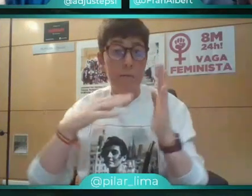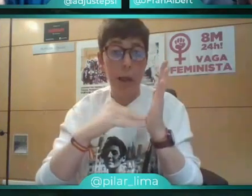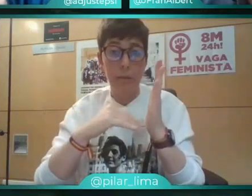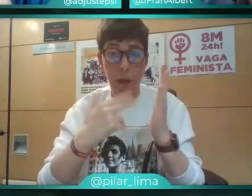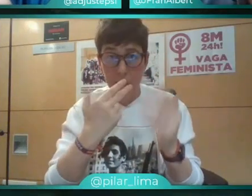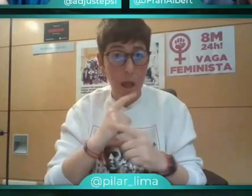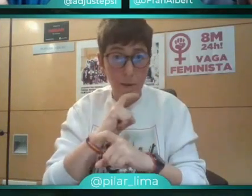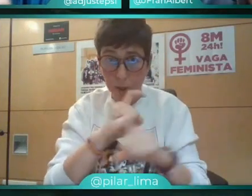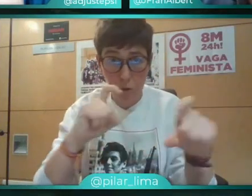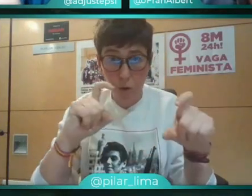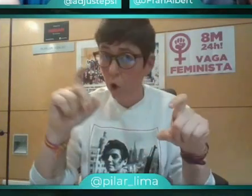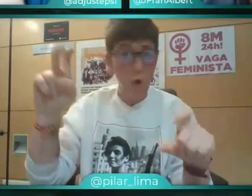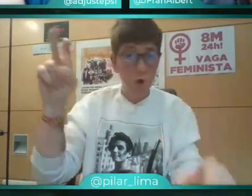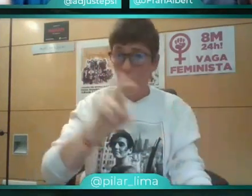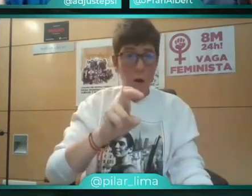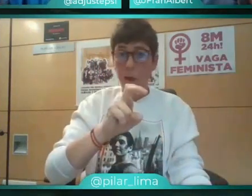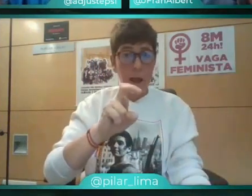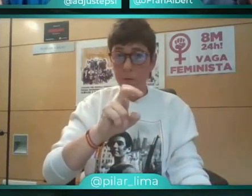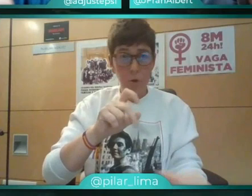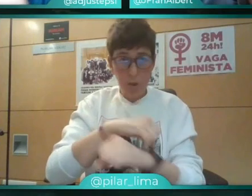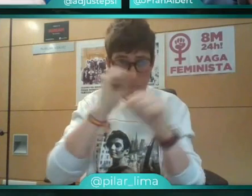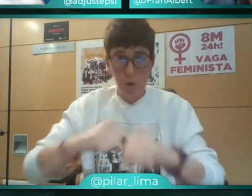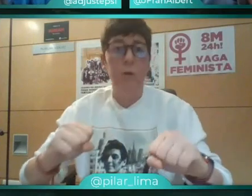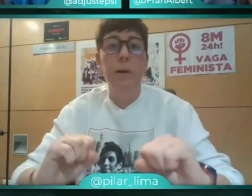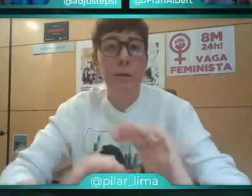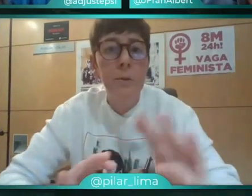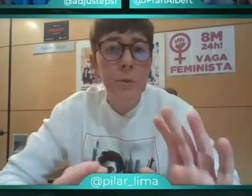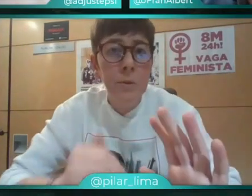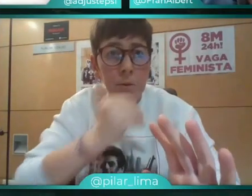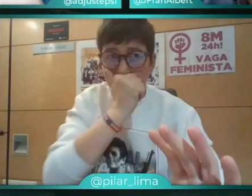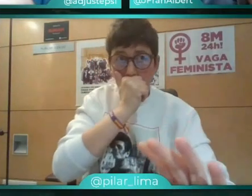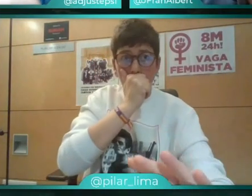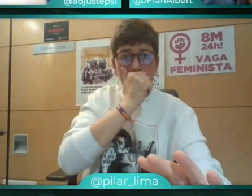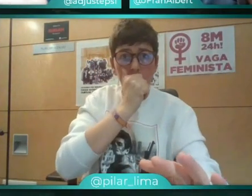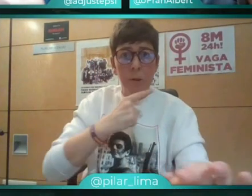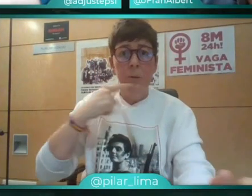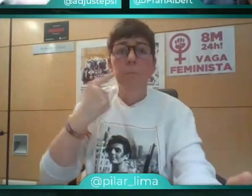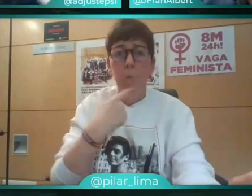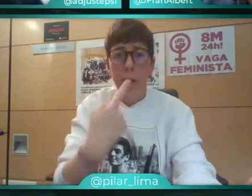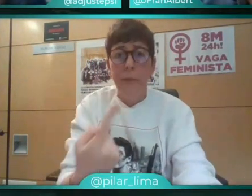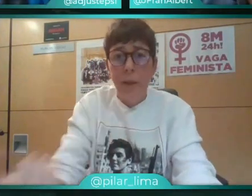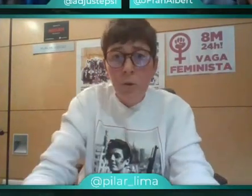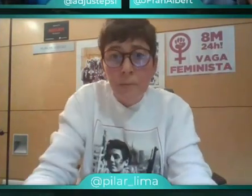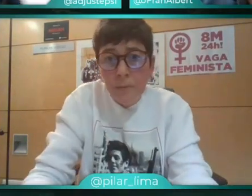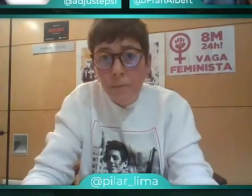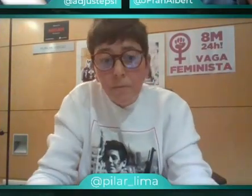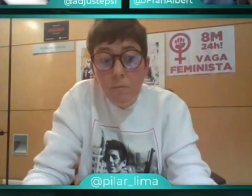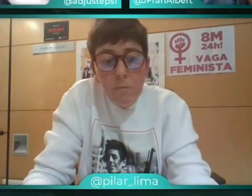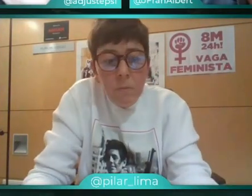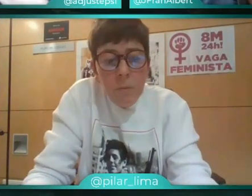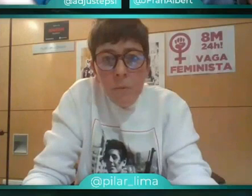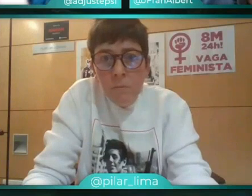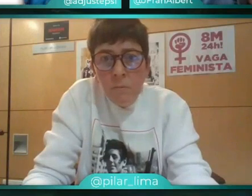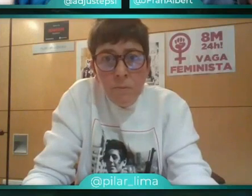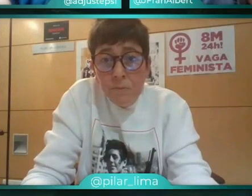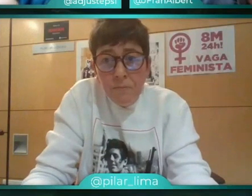familias en situación de vulnerabilidad aquí en Valencia de verdad no vengáis si estáis buscando un alquiler asequible y me duele